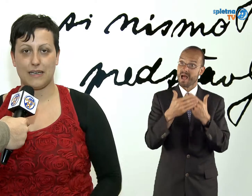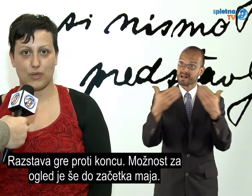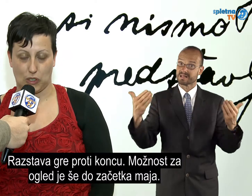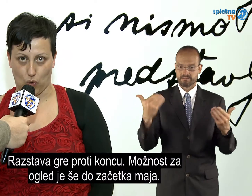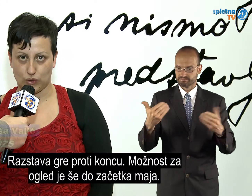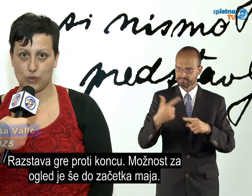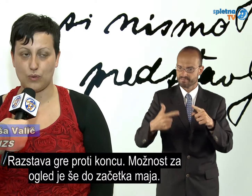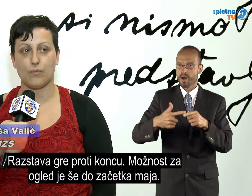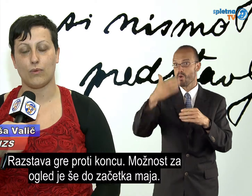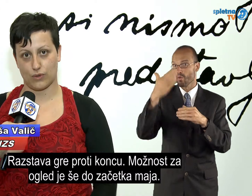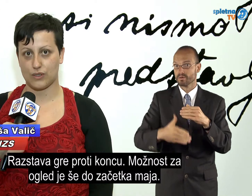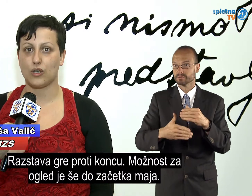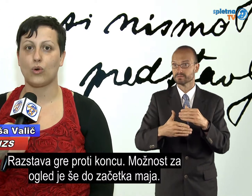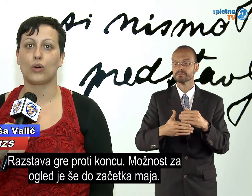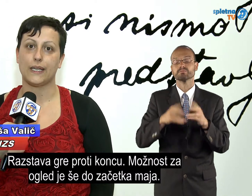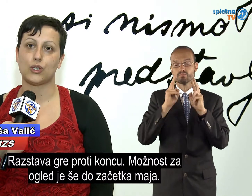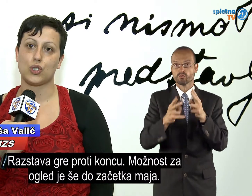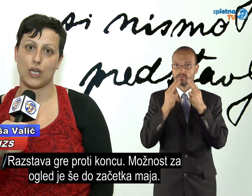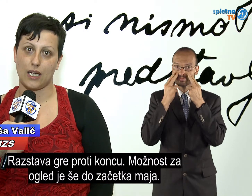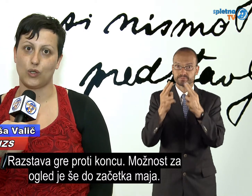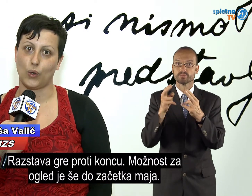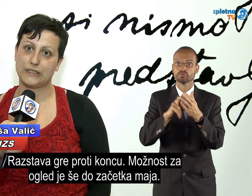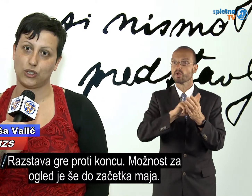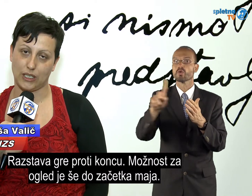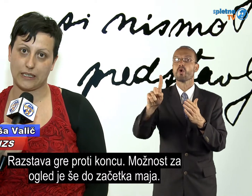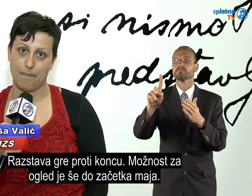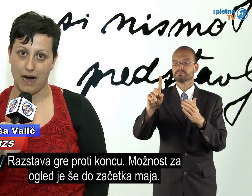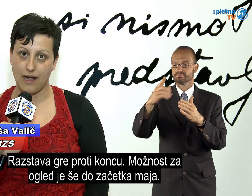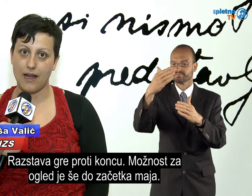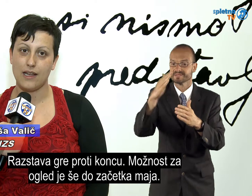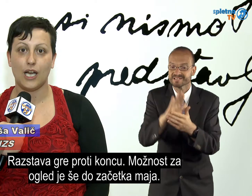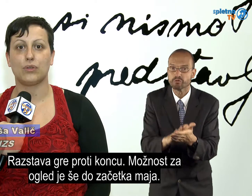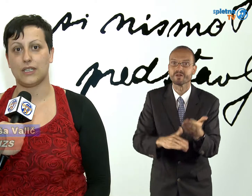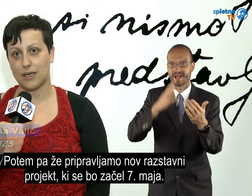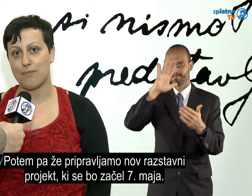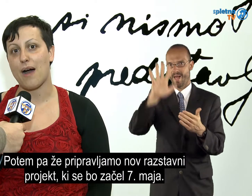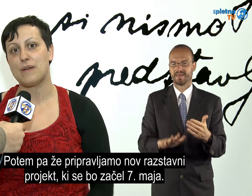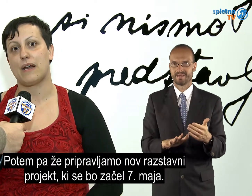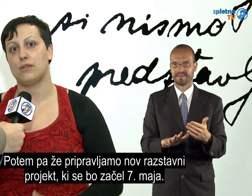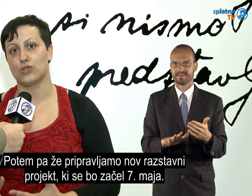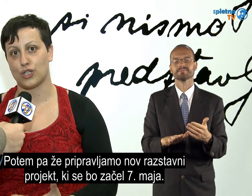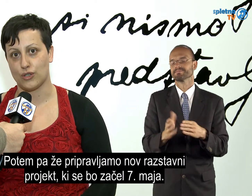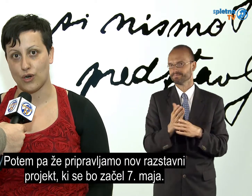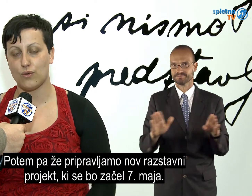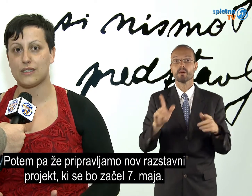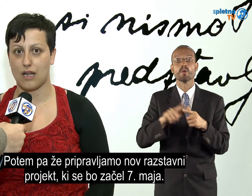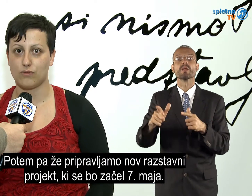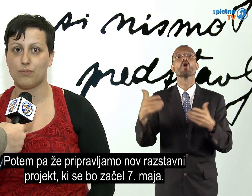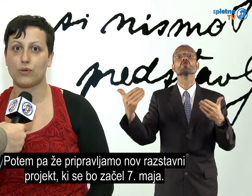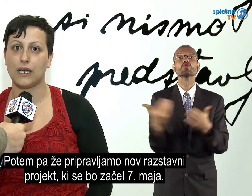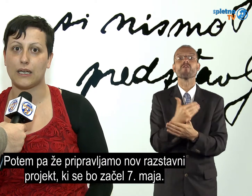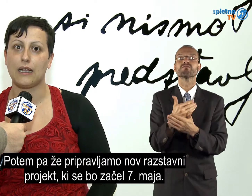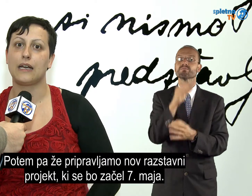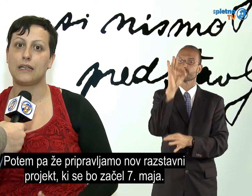Razstava gre proti koncu, možnost jo bo ogledati še do začetka maja, potem pa pripravljamo že nov